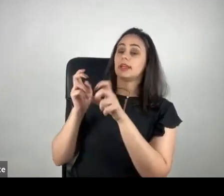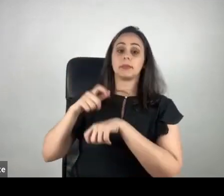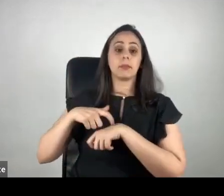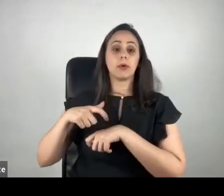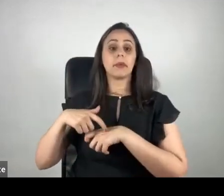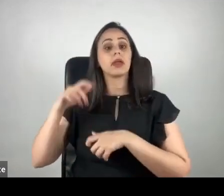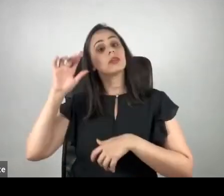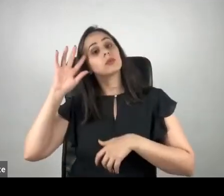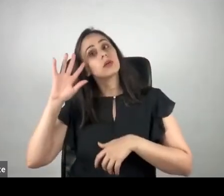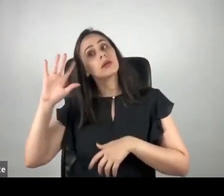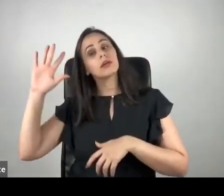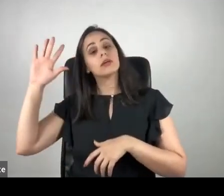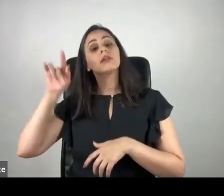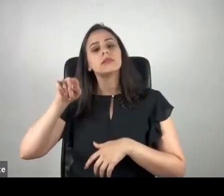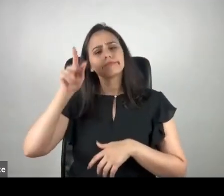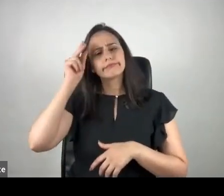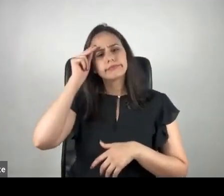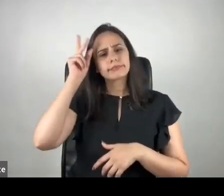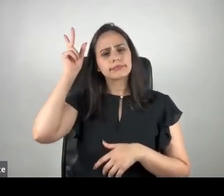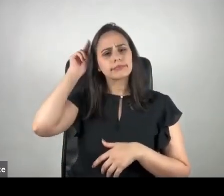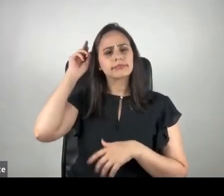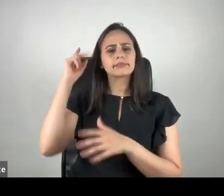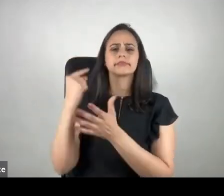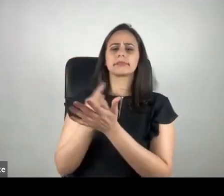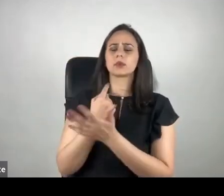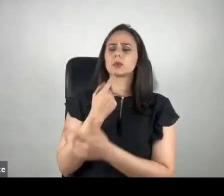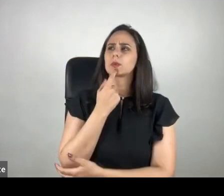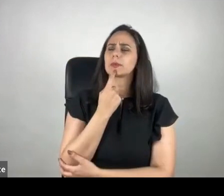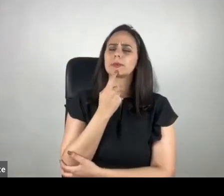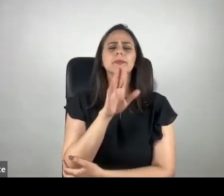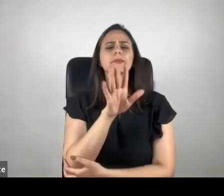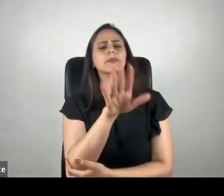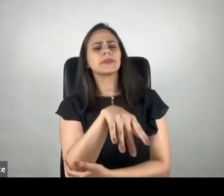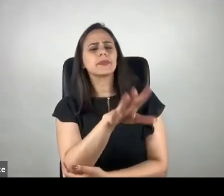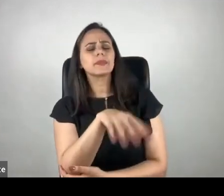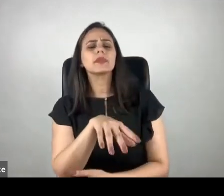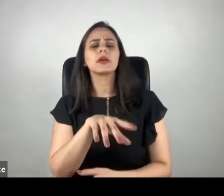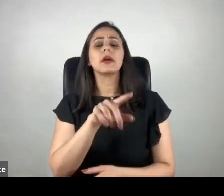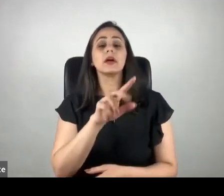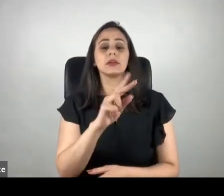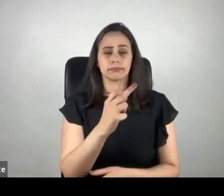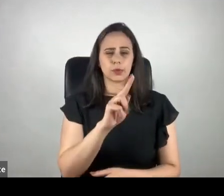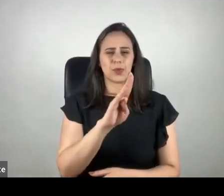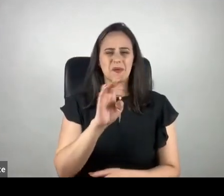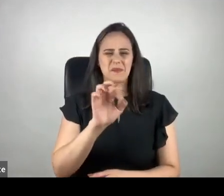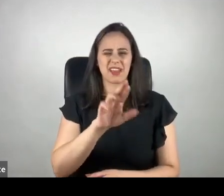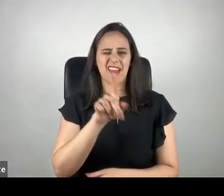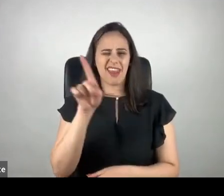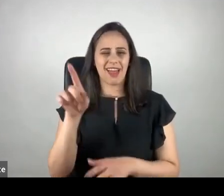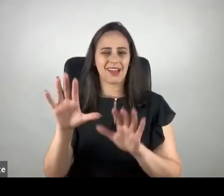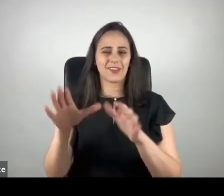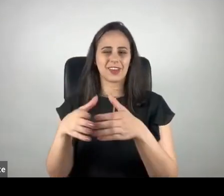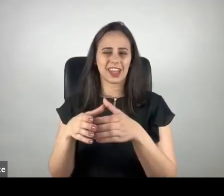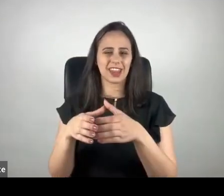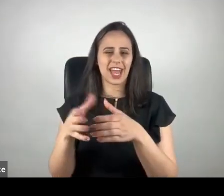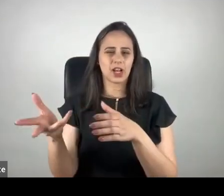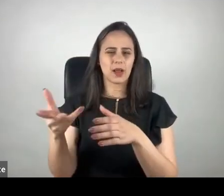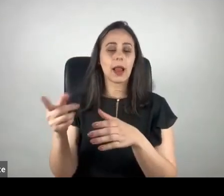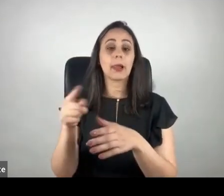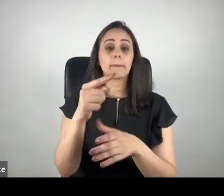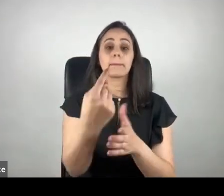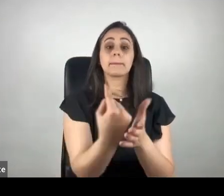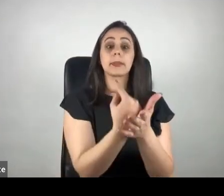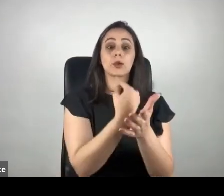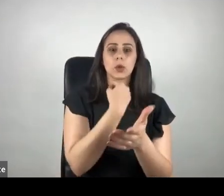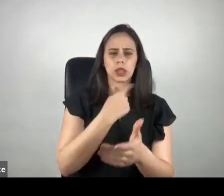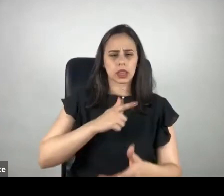coisas. A Natália me perguntou: Uber, lá na comunidade de inovação, vocês têm alguma pessoa que